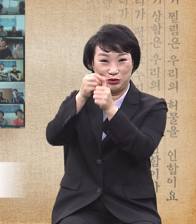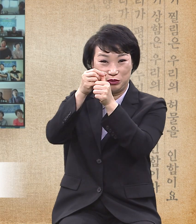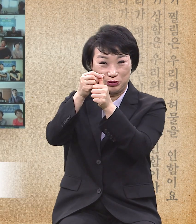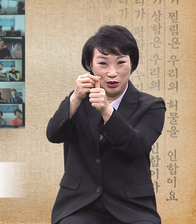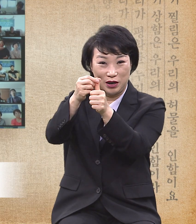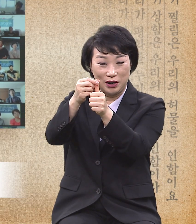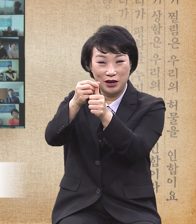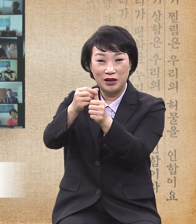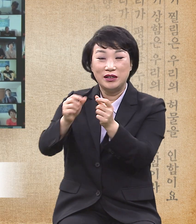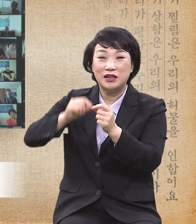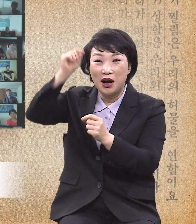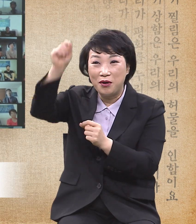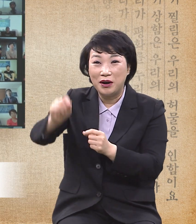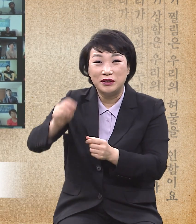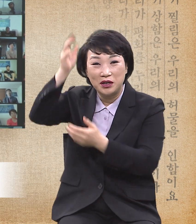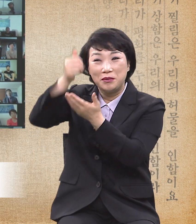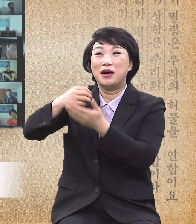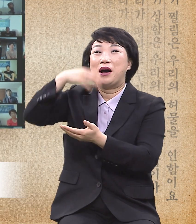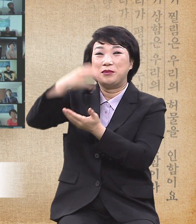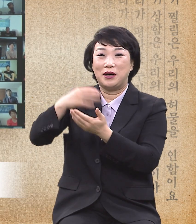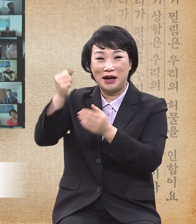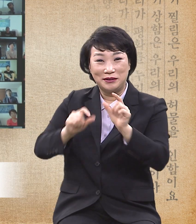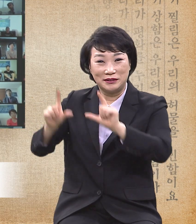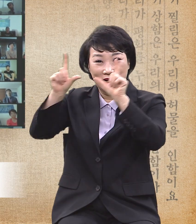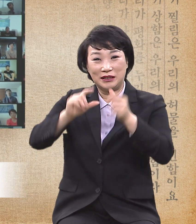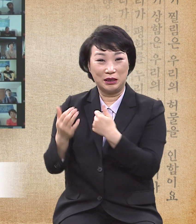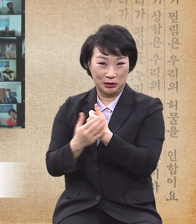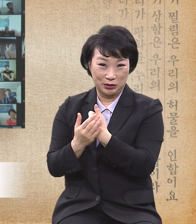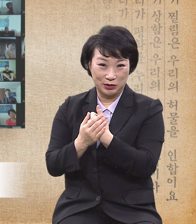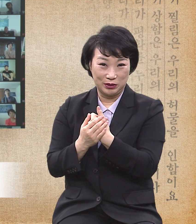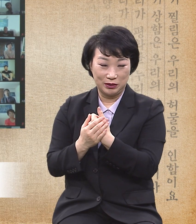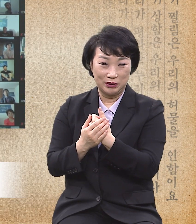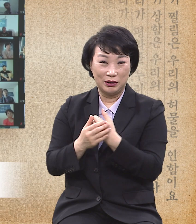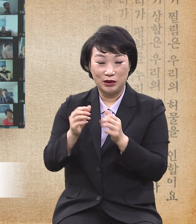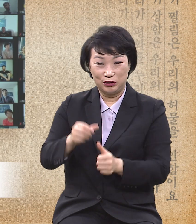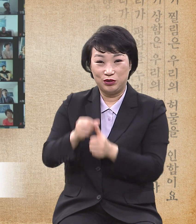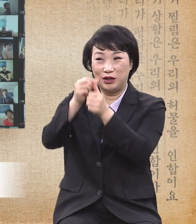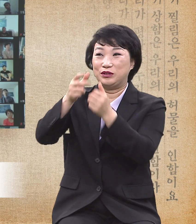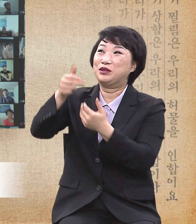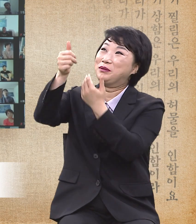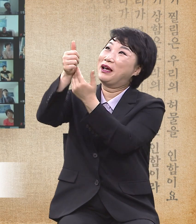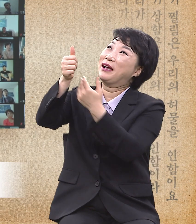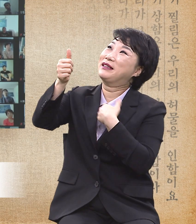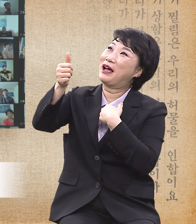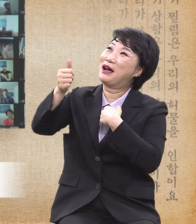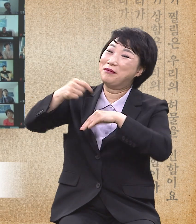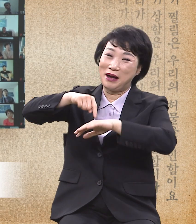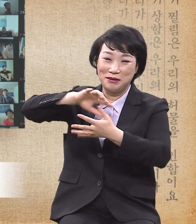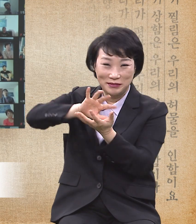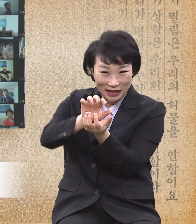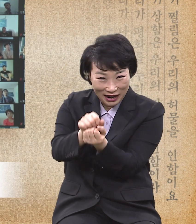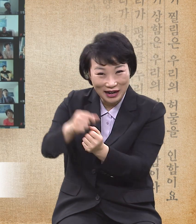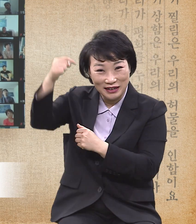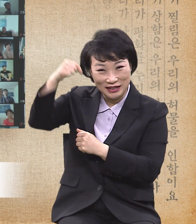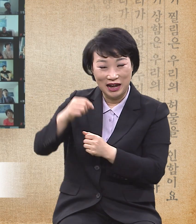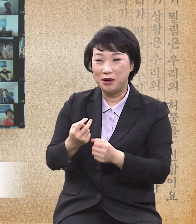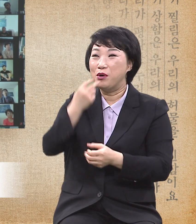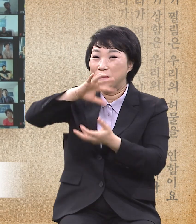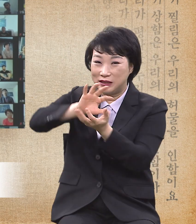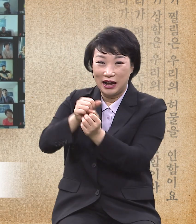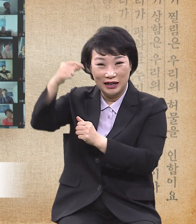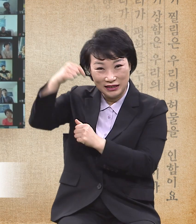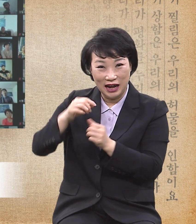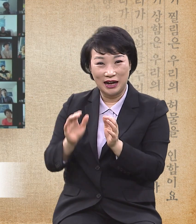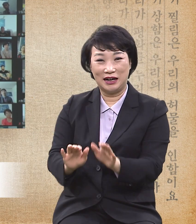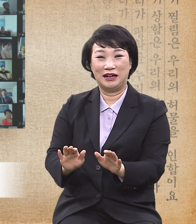구원해서 영원한 성령의 감동으로 살게 하시고 구원의 주님이 마음을 다하라, 목숨을